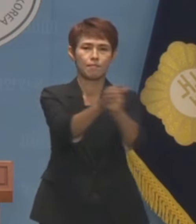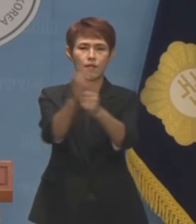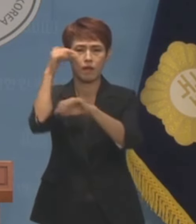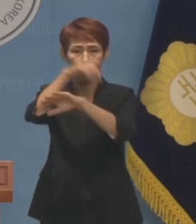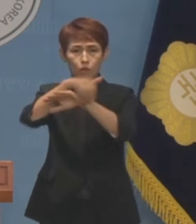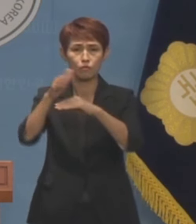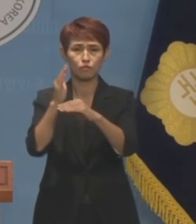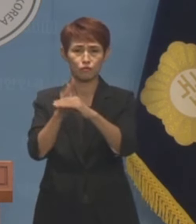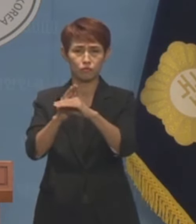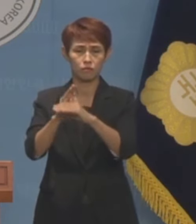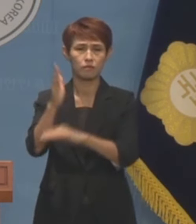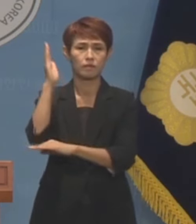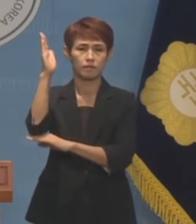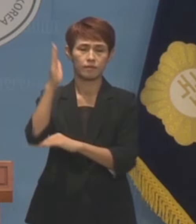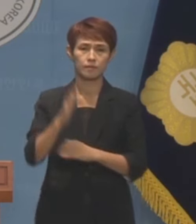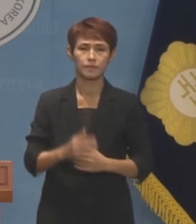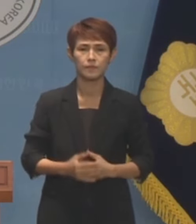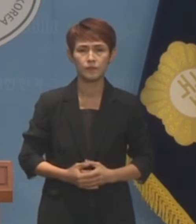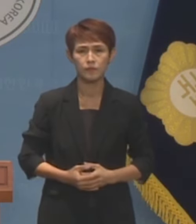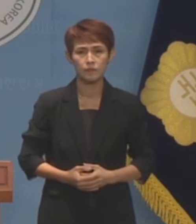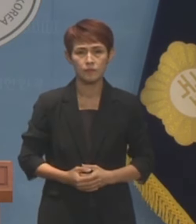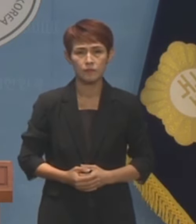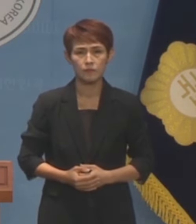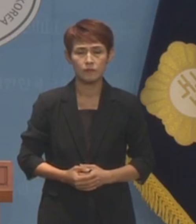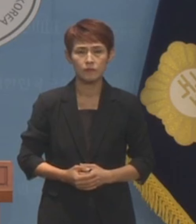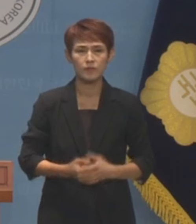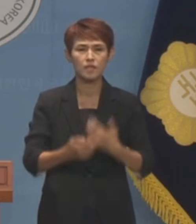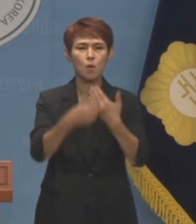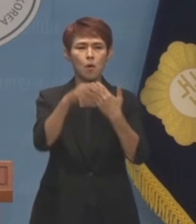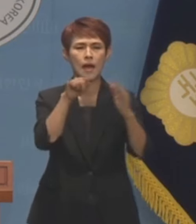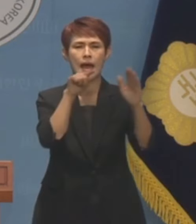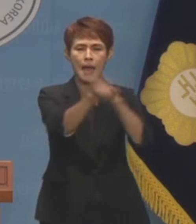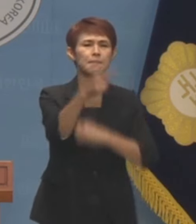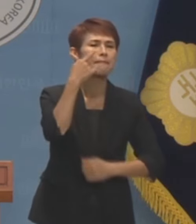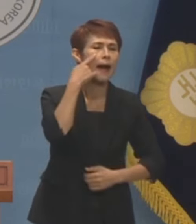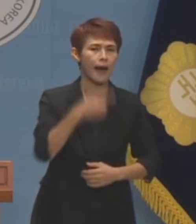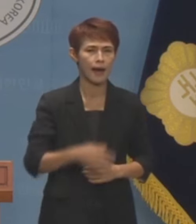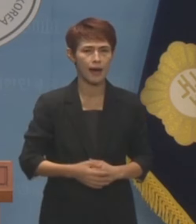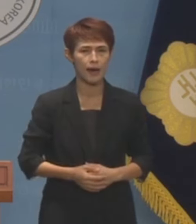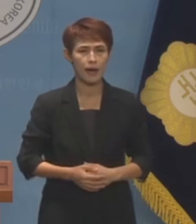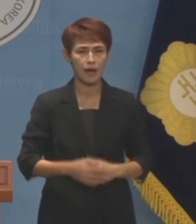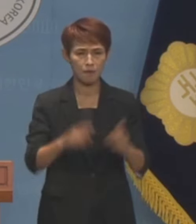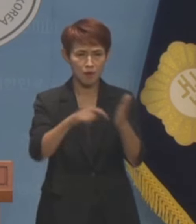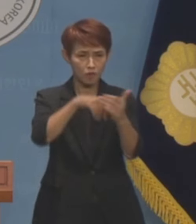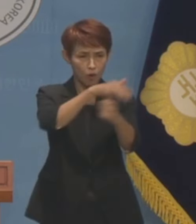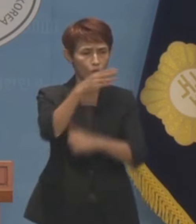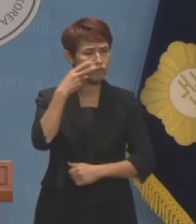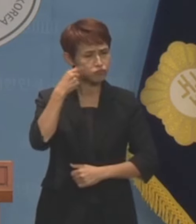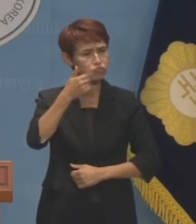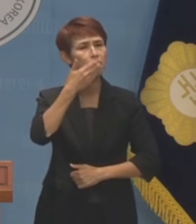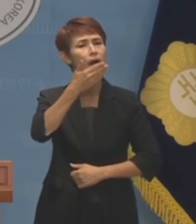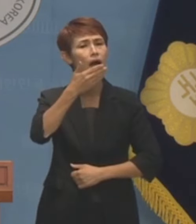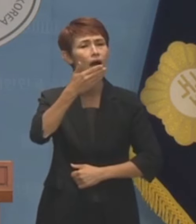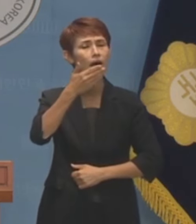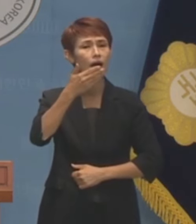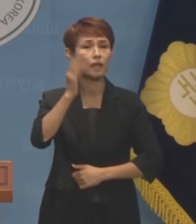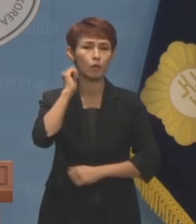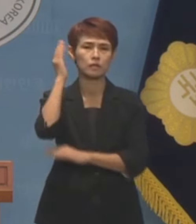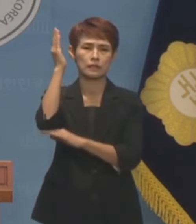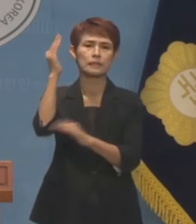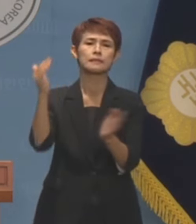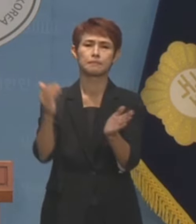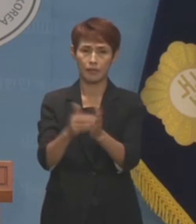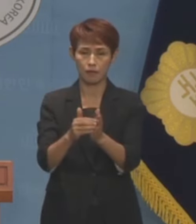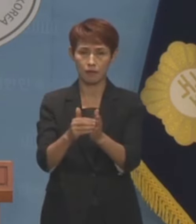중이라고 합니다 현장에 가봐라 비상 진료체계 원활하다